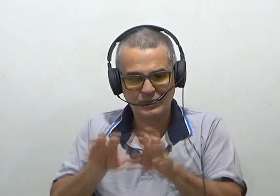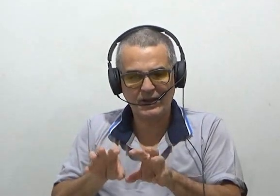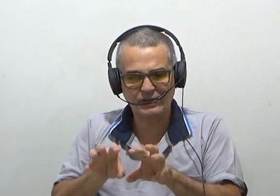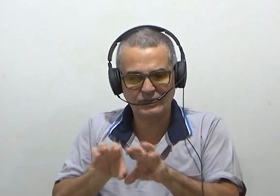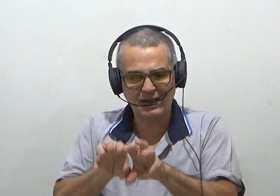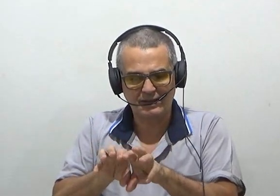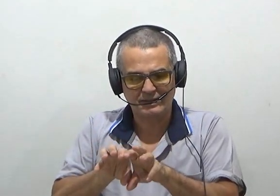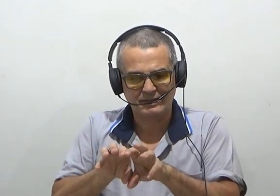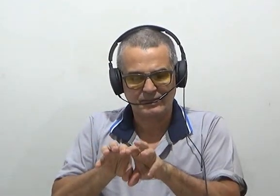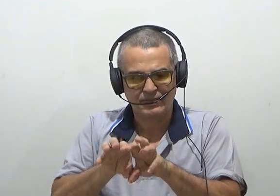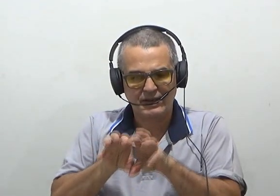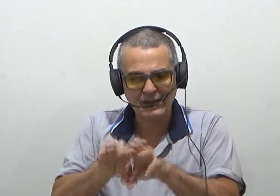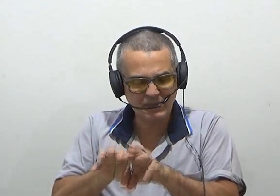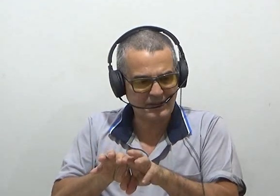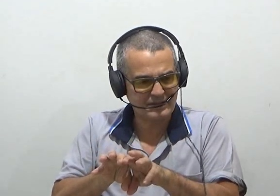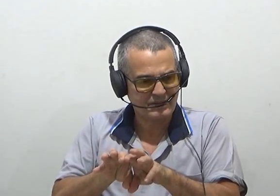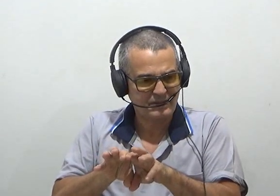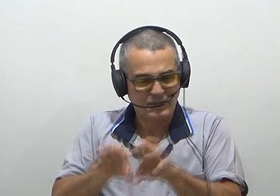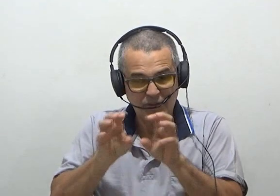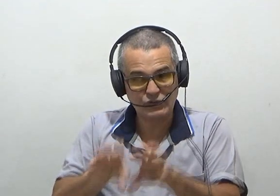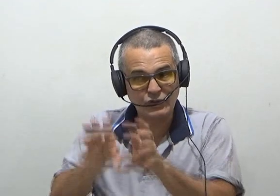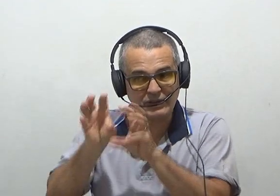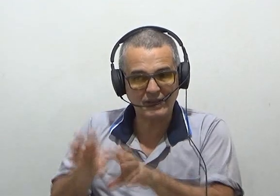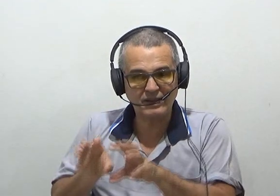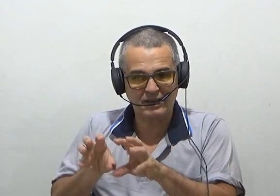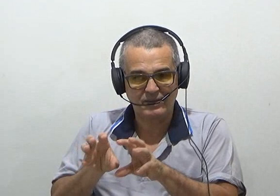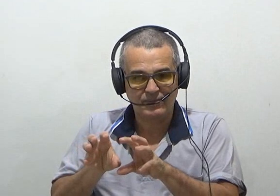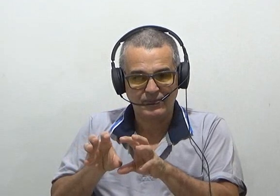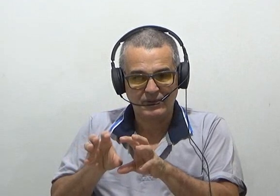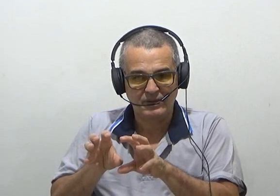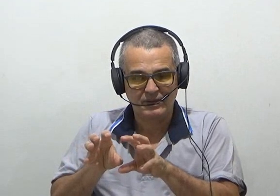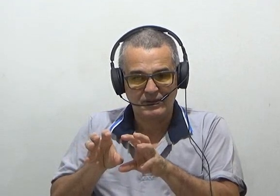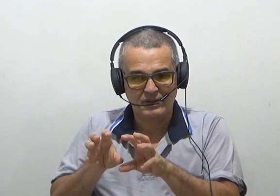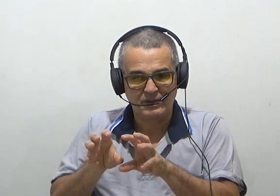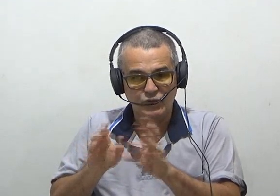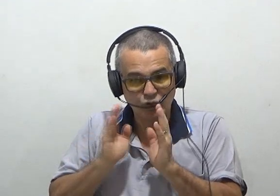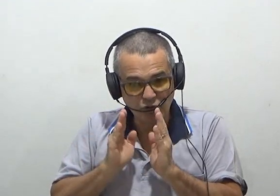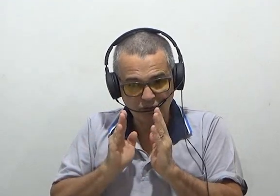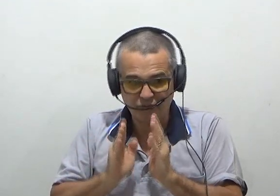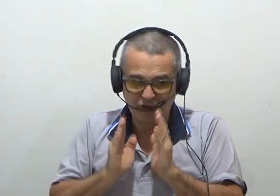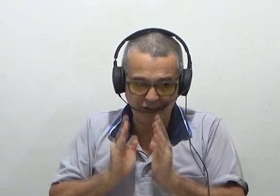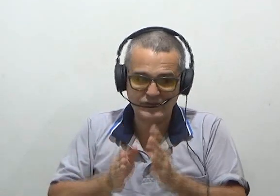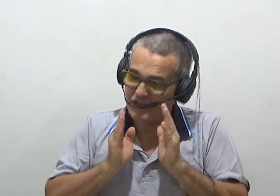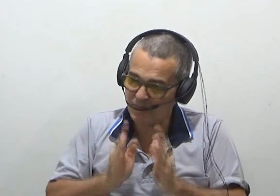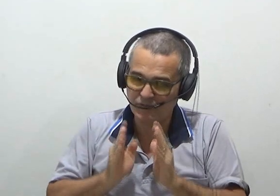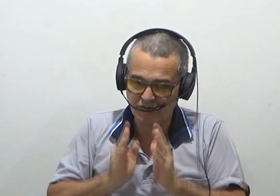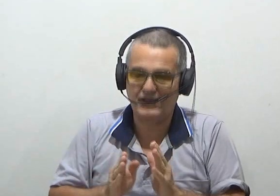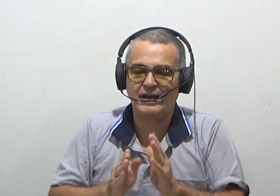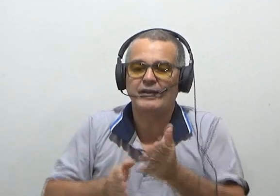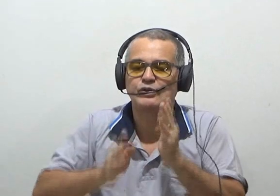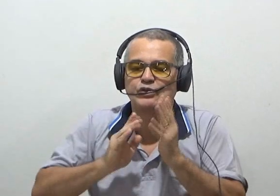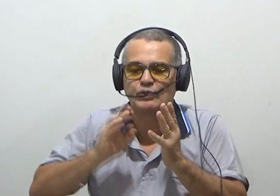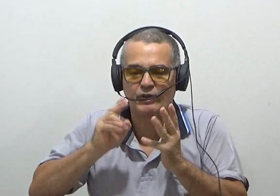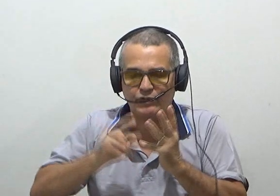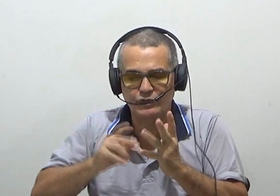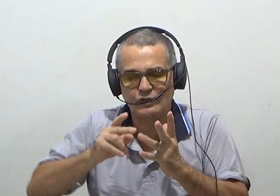no aspecto da Libras, para o surdo entender, surdo que eu falo, sempre vou